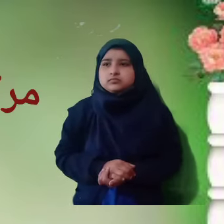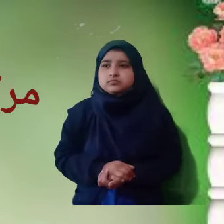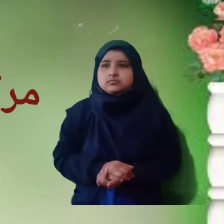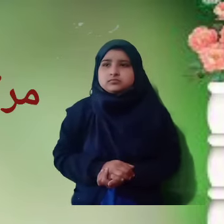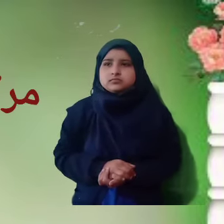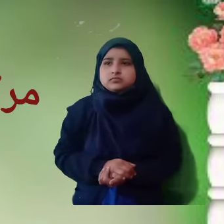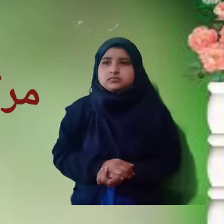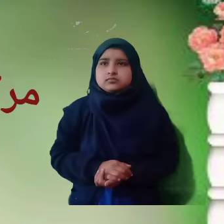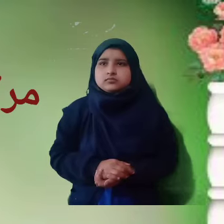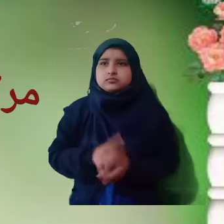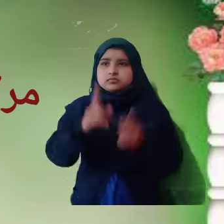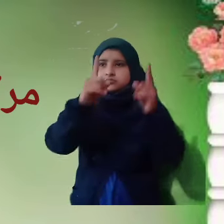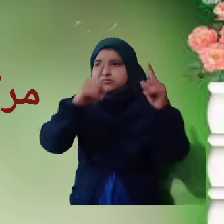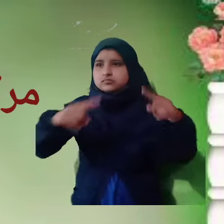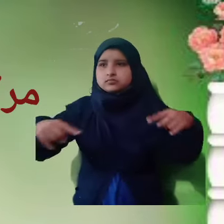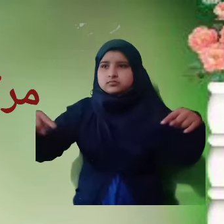मुरक्कब अदाद,